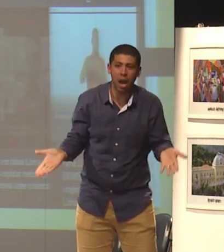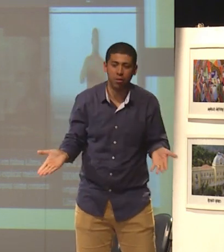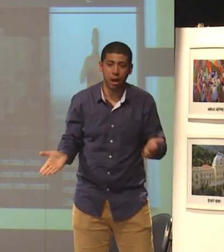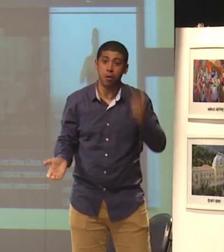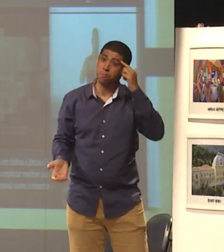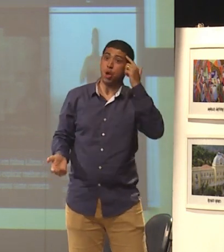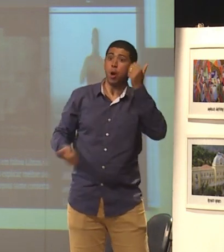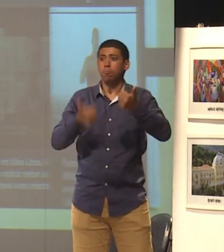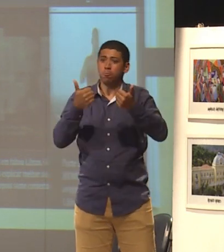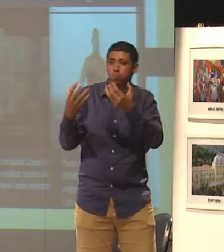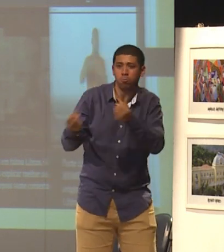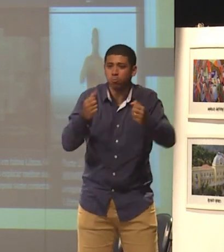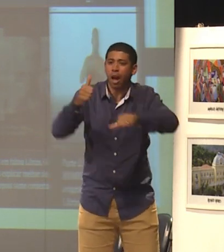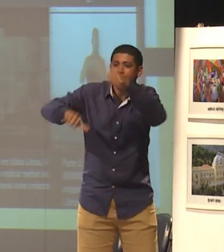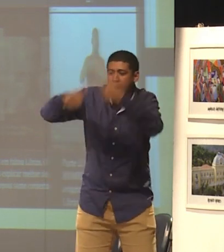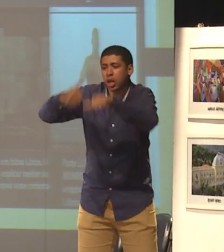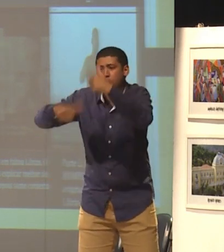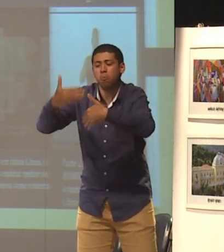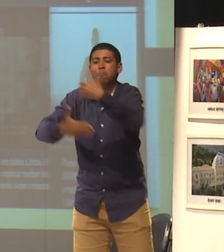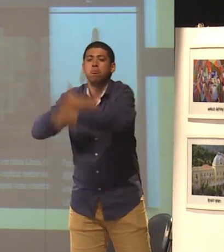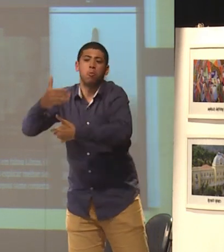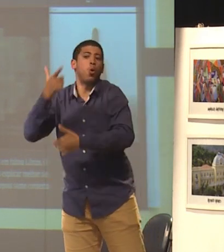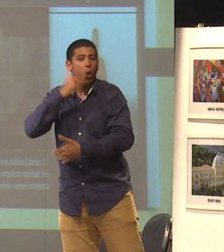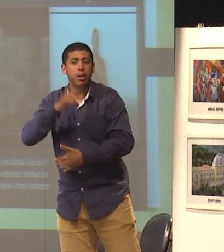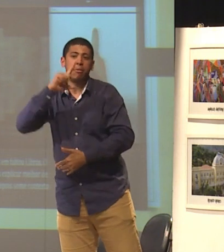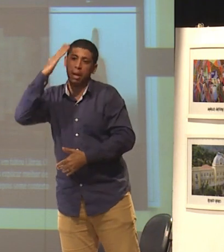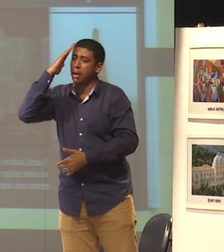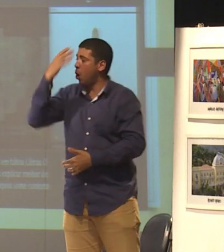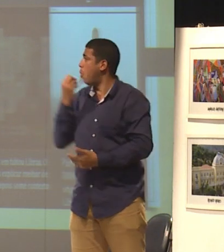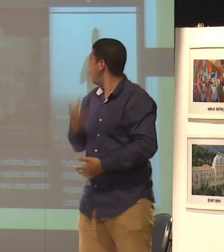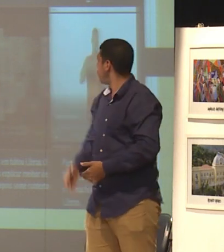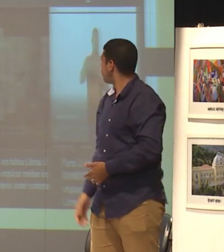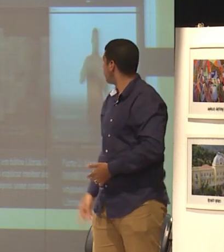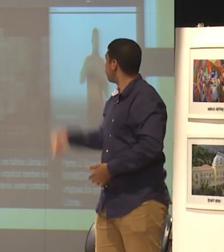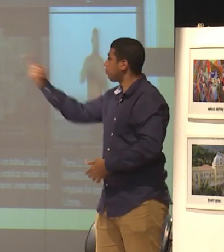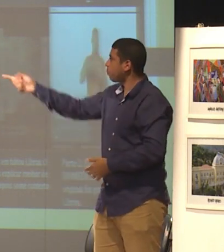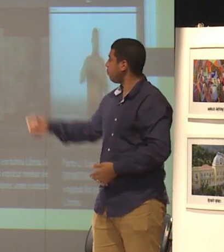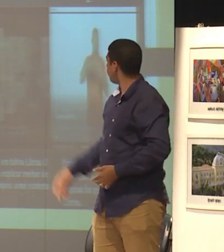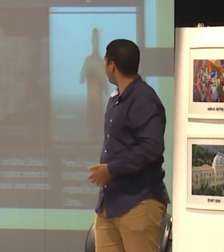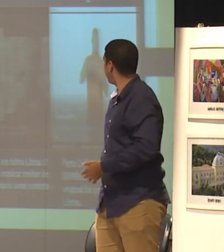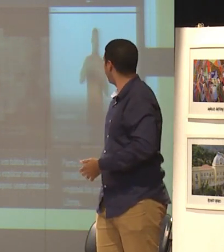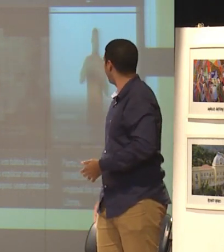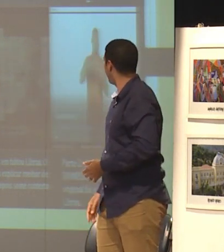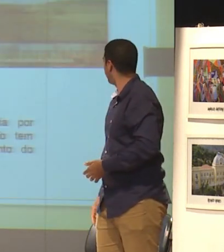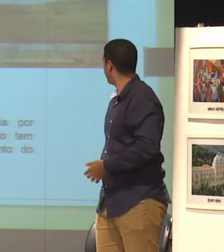a pessoa, isso é melhor para acessibilidade. Então as pessoas foram aceitando e avaliando e vendo como era a melhor forma de poder passar tudo